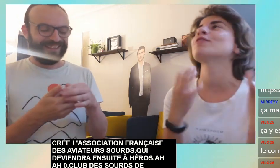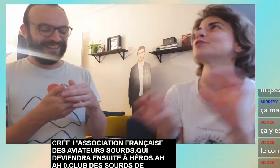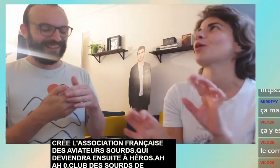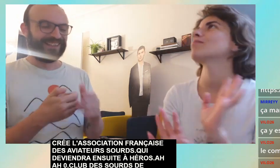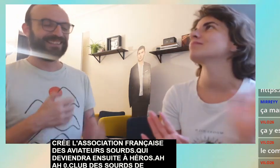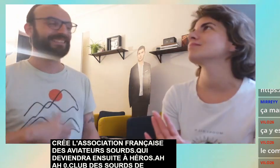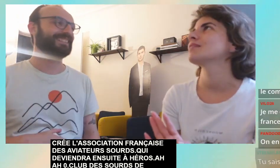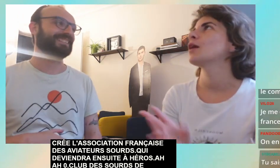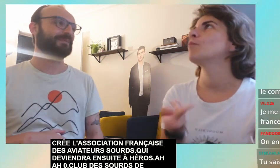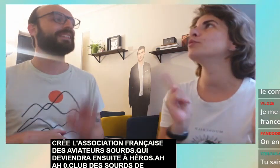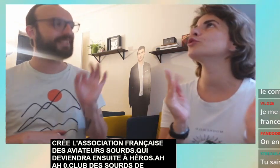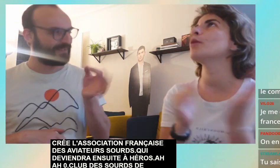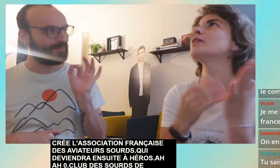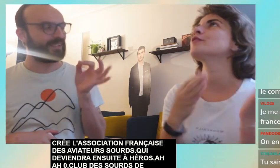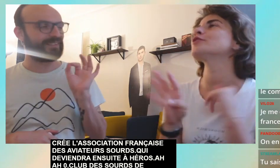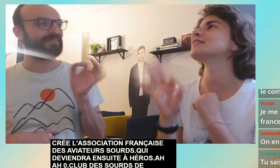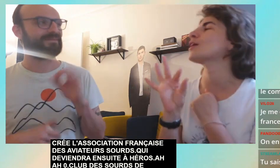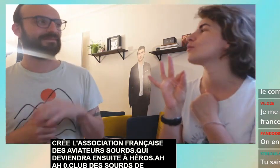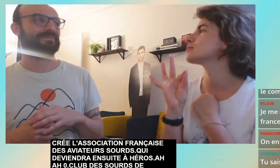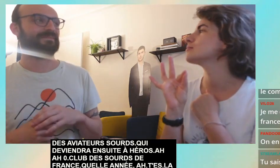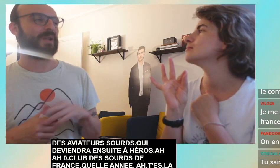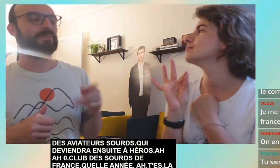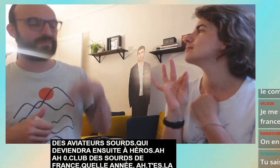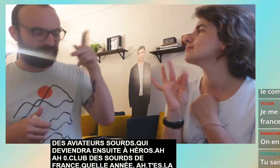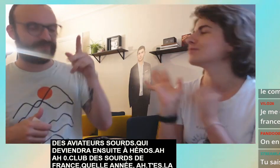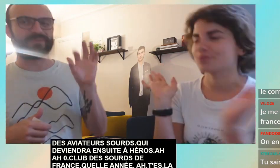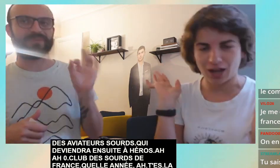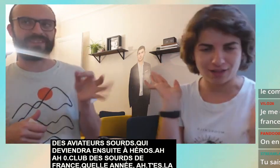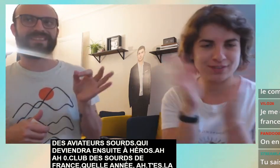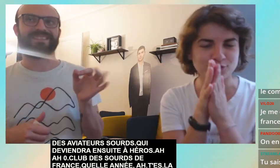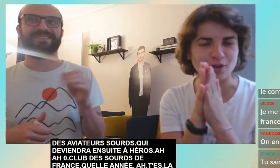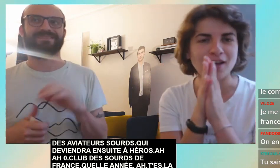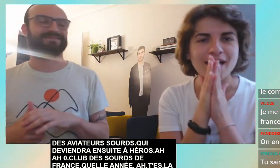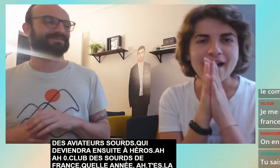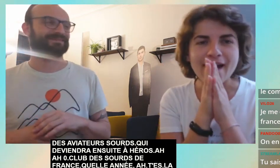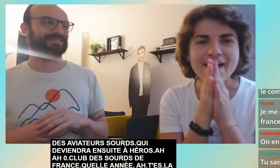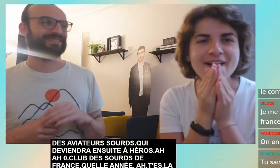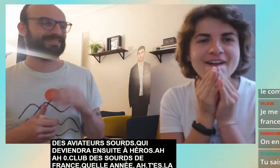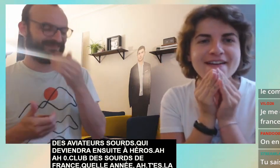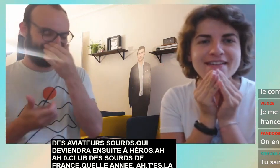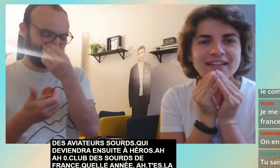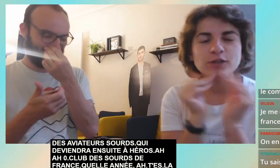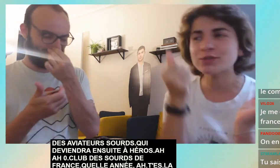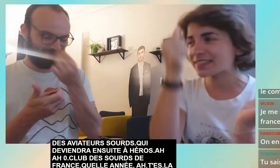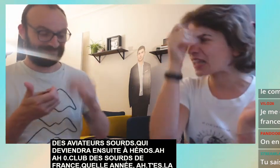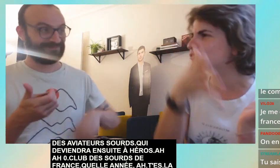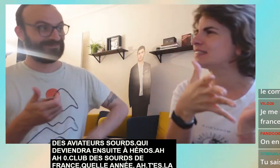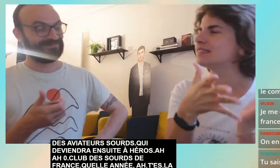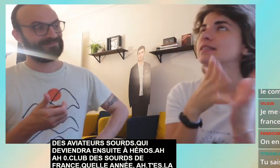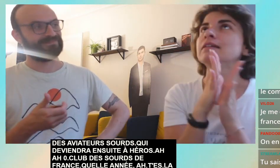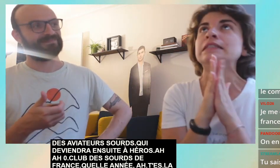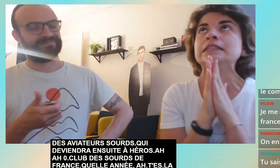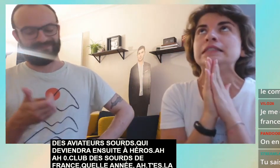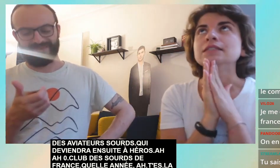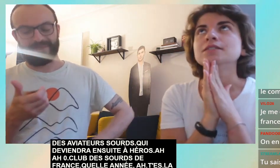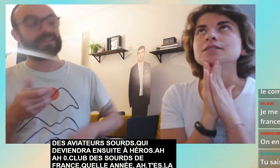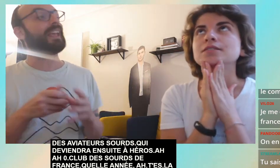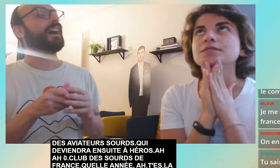1900. Oui. Plus que 1950. Plus, Ah, oui. t'es sûr. Aux États-Unis. C'était